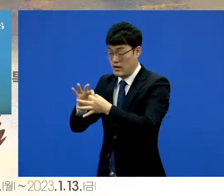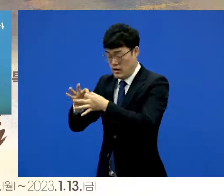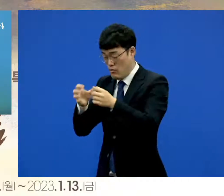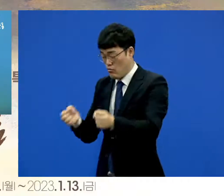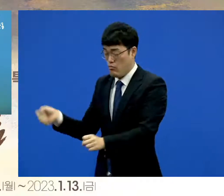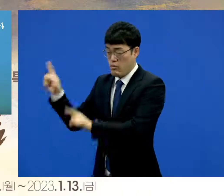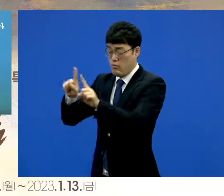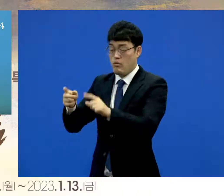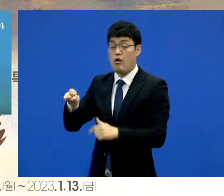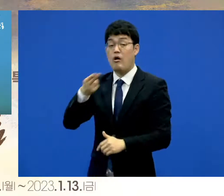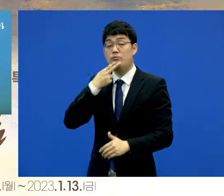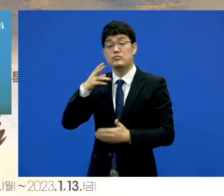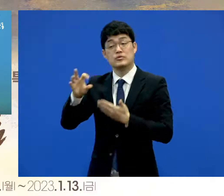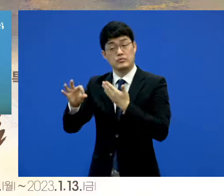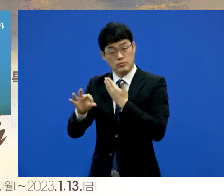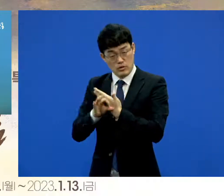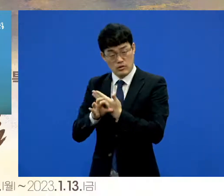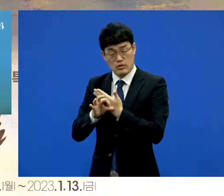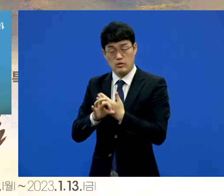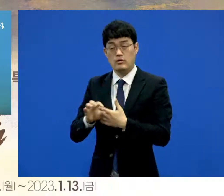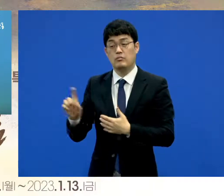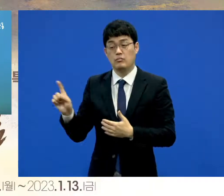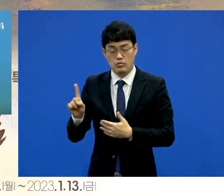자, 탕자의 귀환은 생각보다 간단한 것 같지 않습니다.